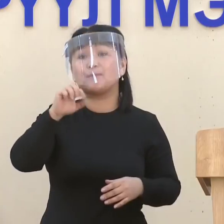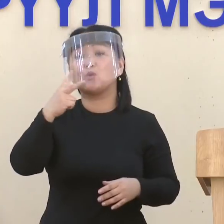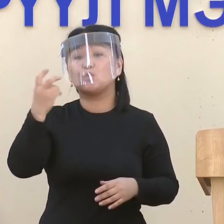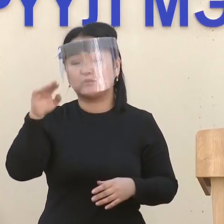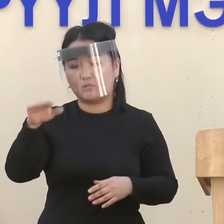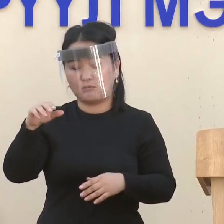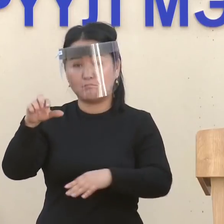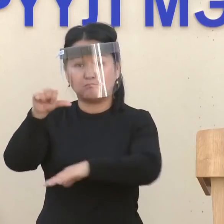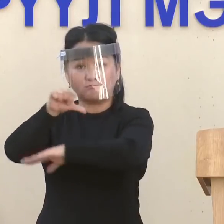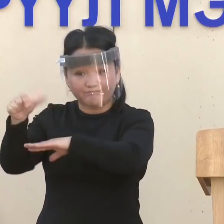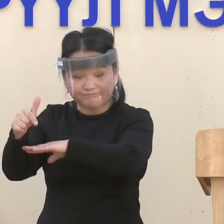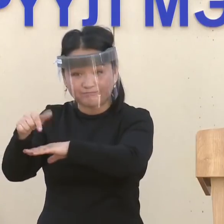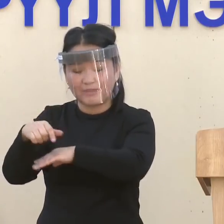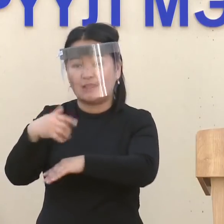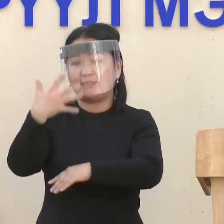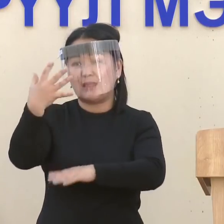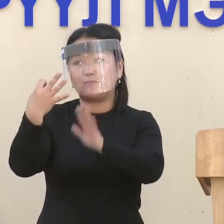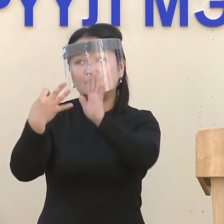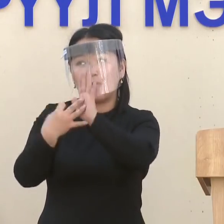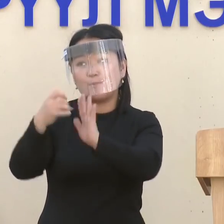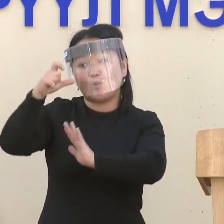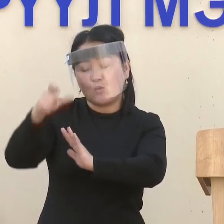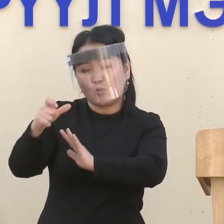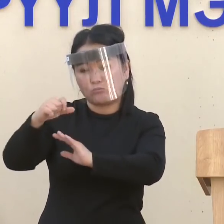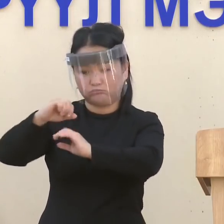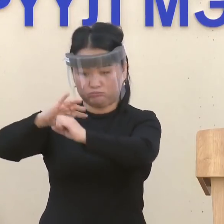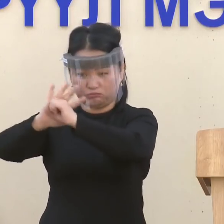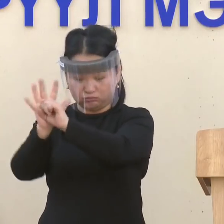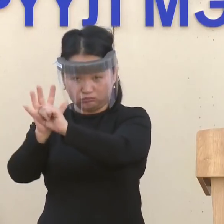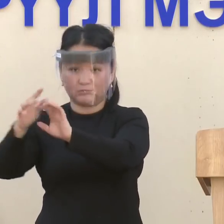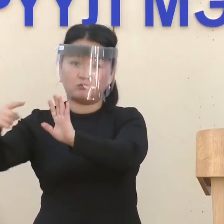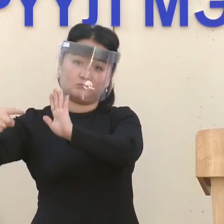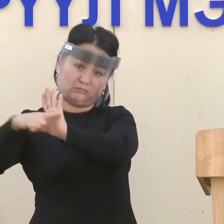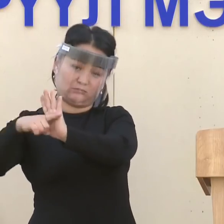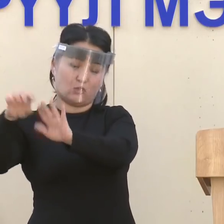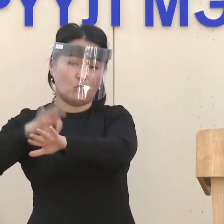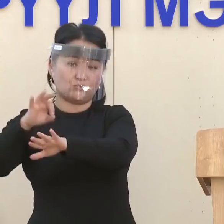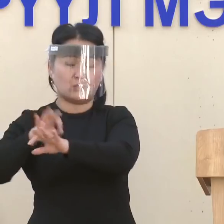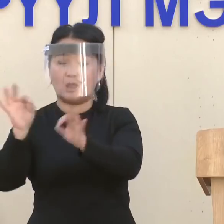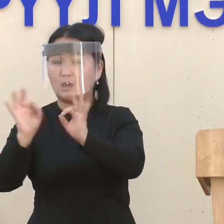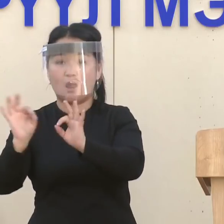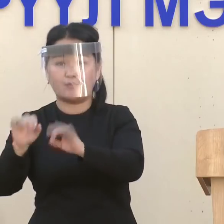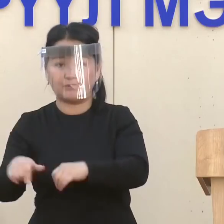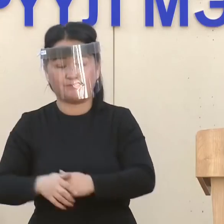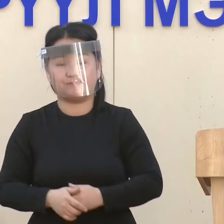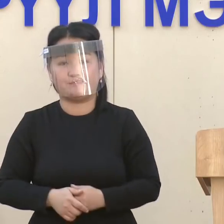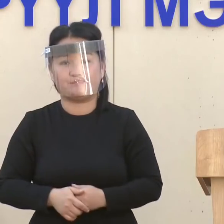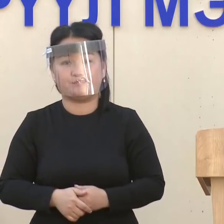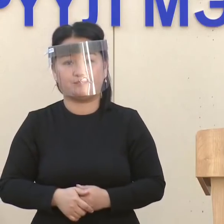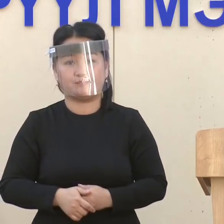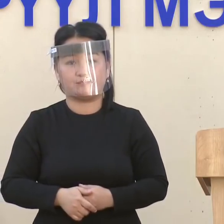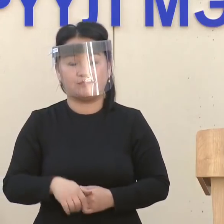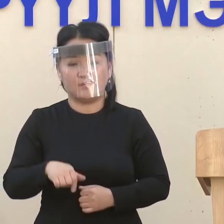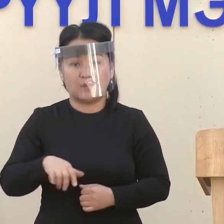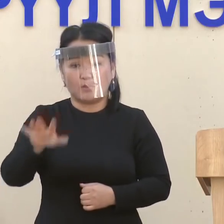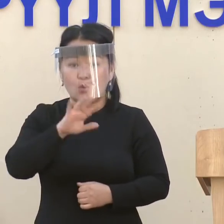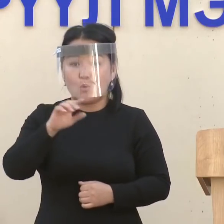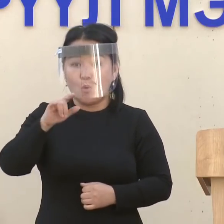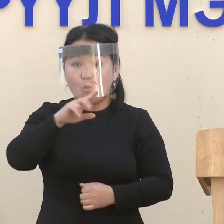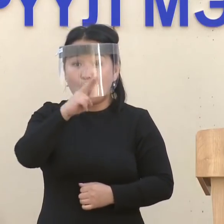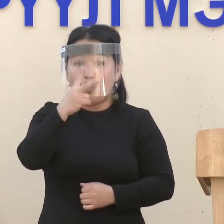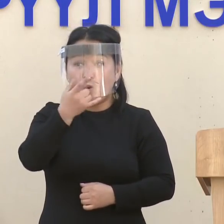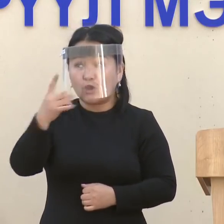бомтор орж ирсэн 50 хүн, 8 хүний шинжилгээнд коронавирус илрээгүй. За бид бол энэ үүргийн